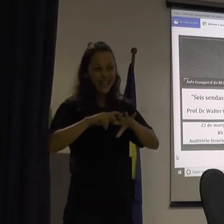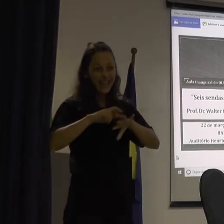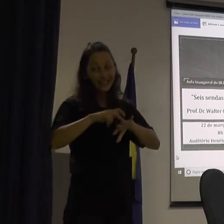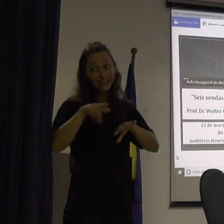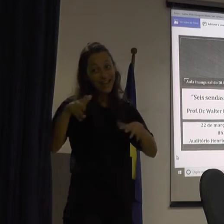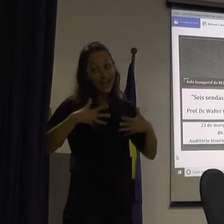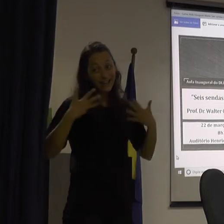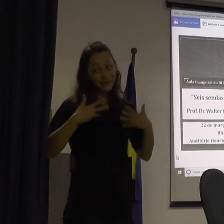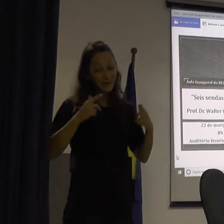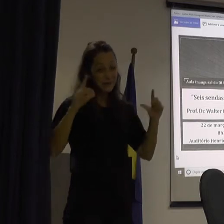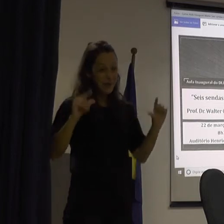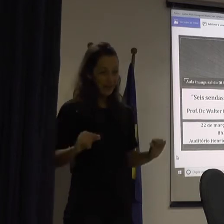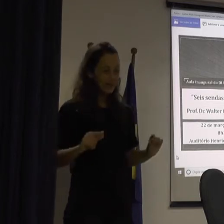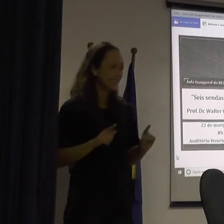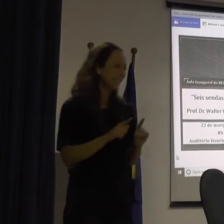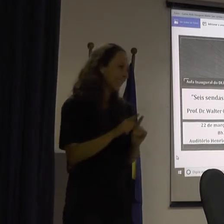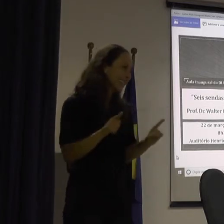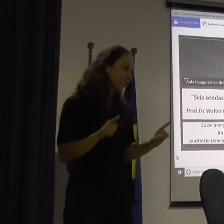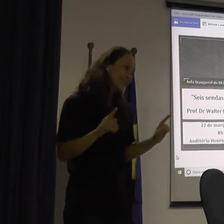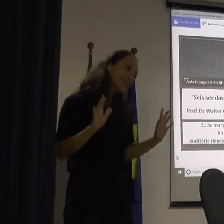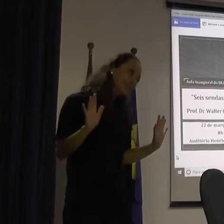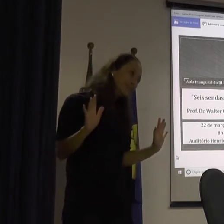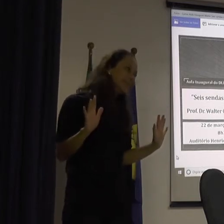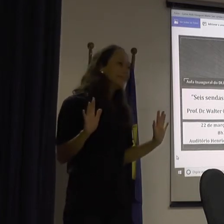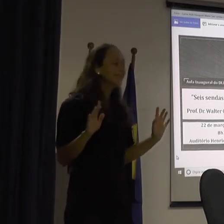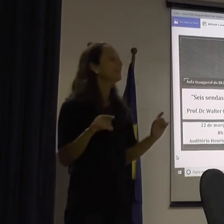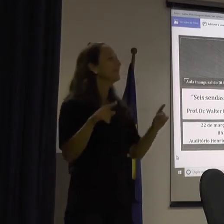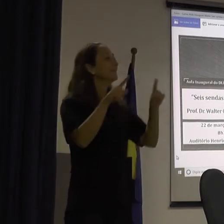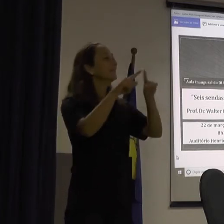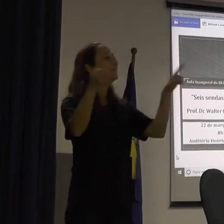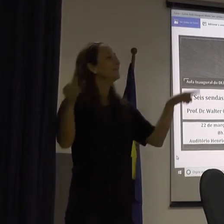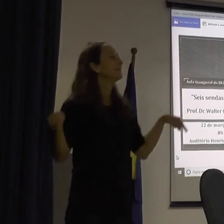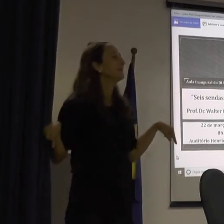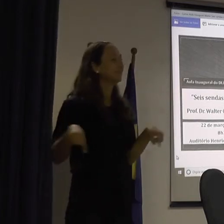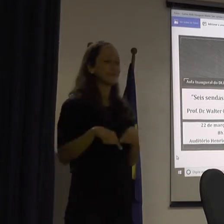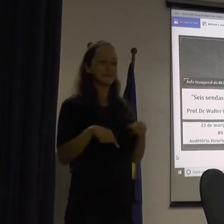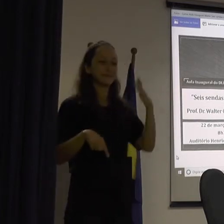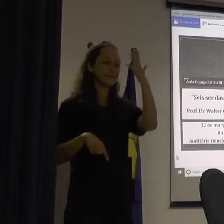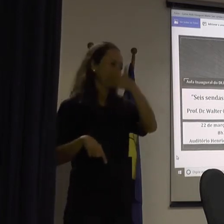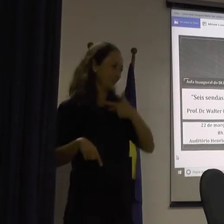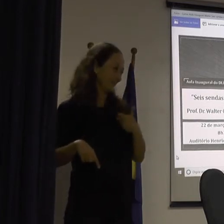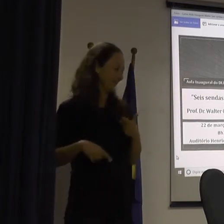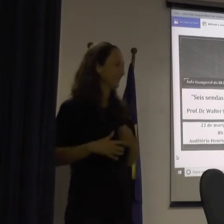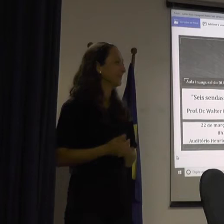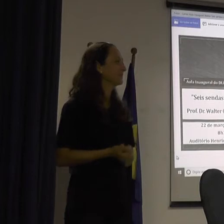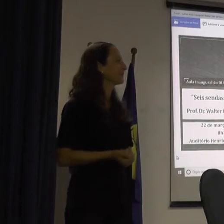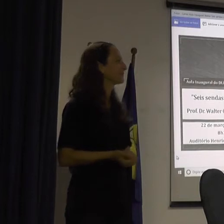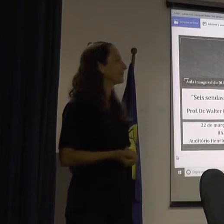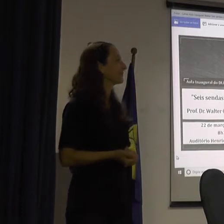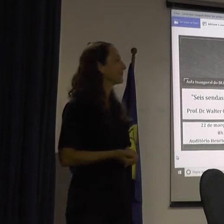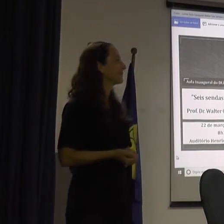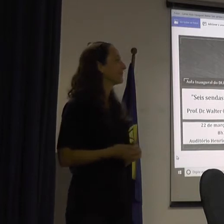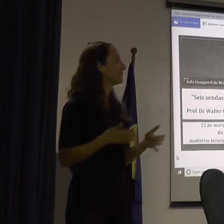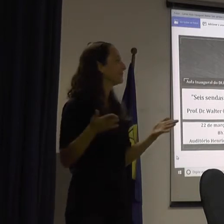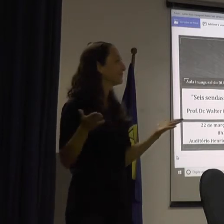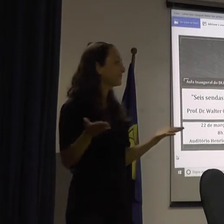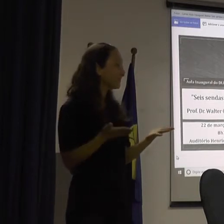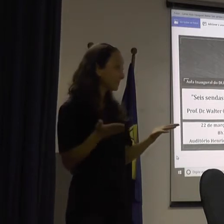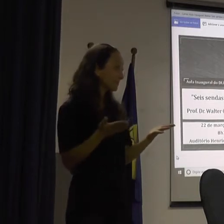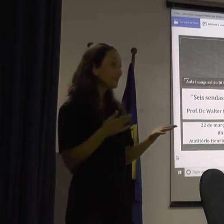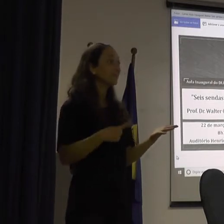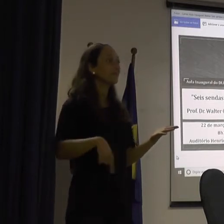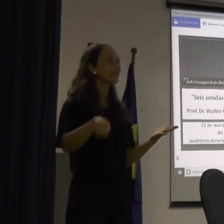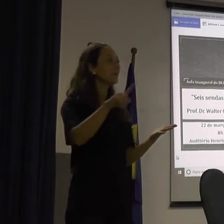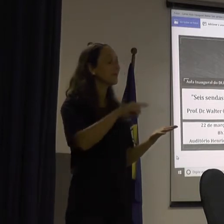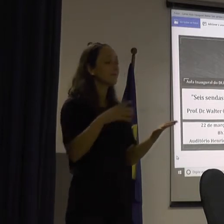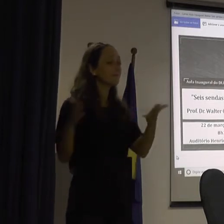mas vamos dizer assim que é uma bela sala, né? Hoje então vamos